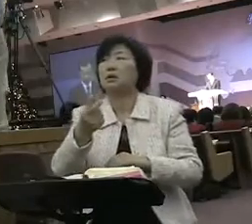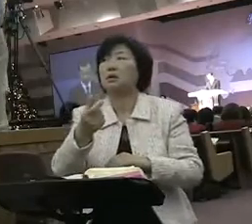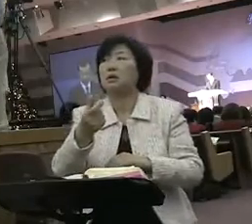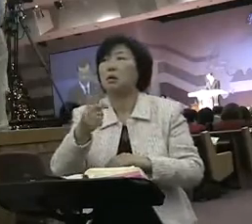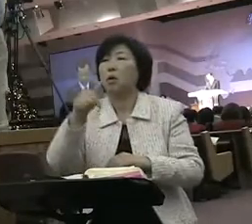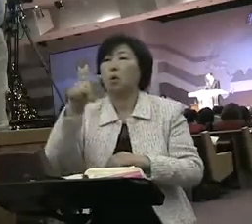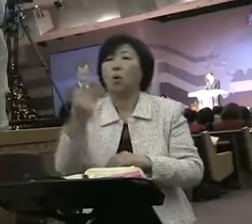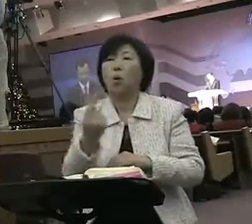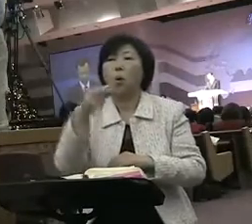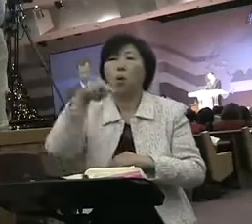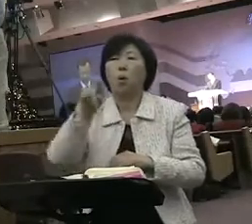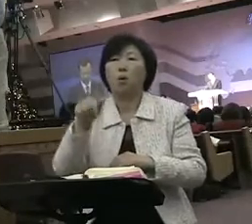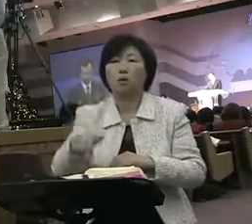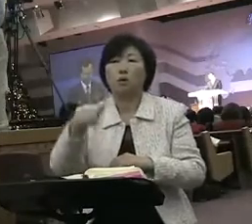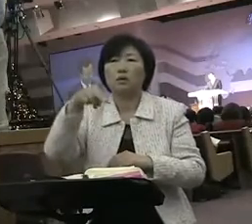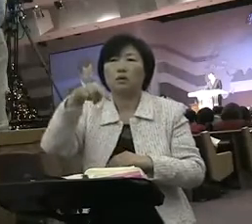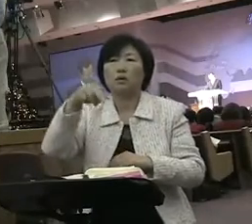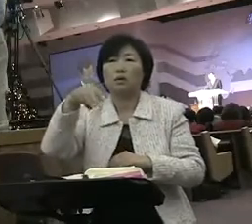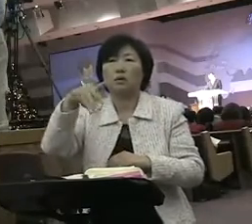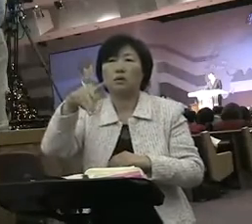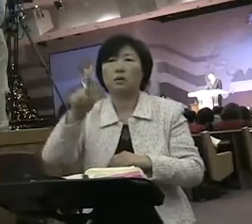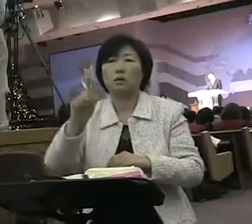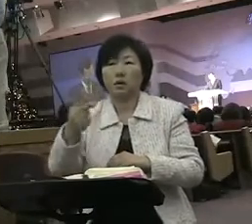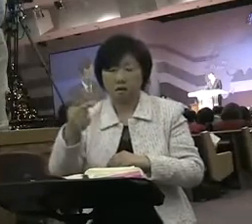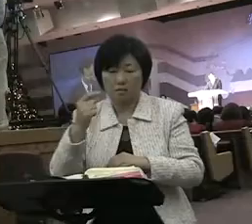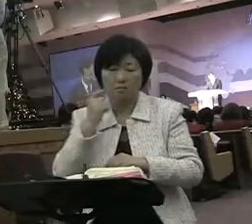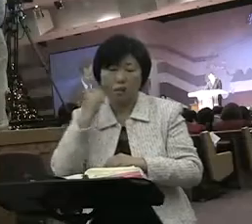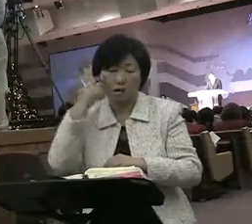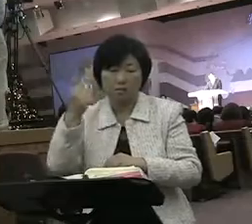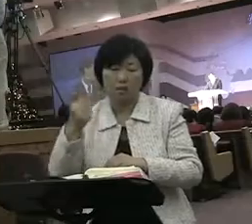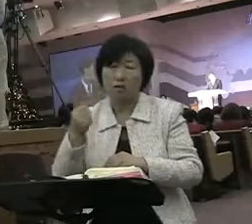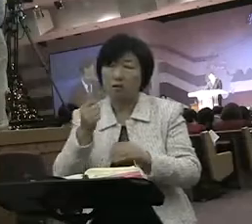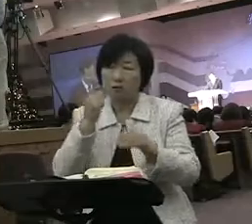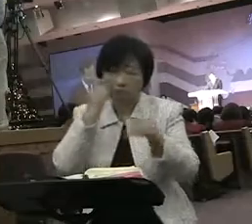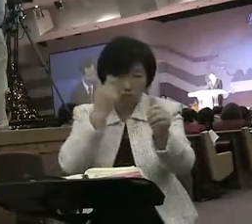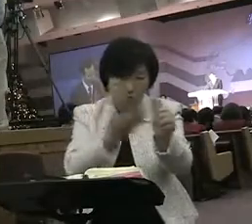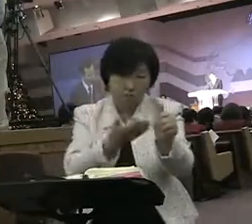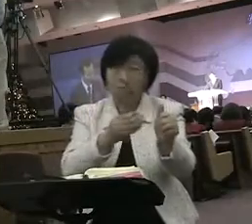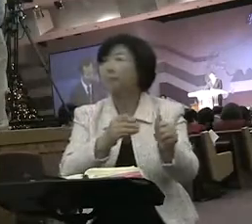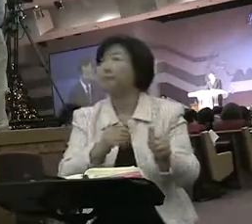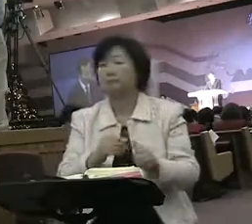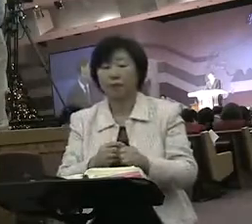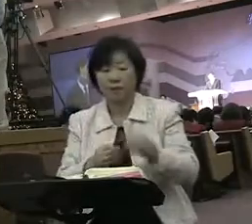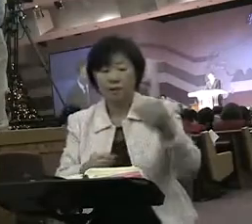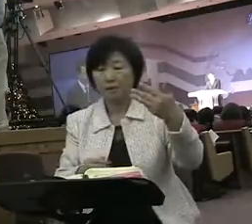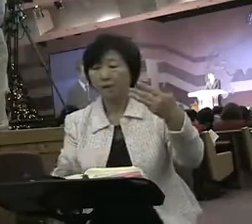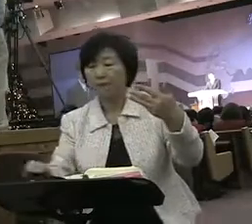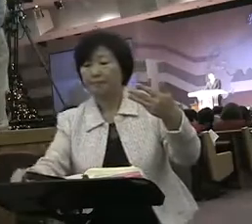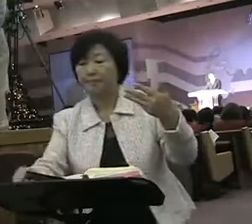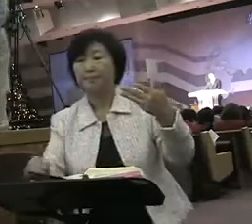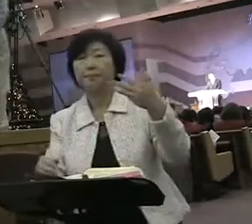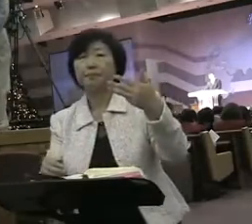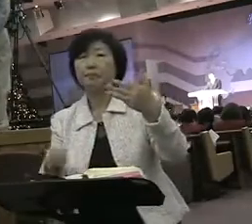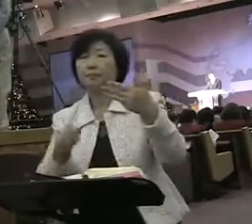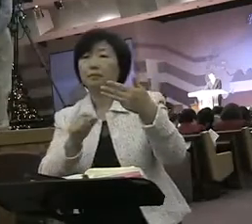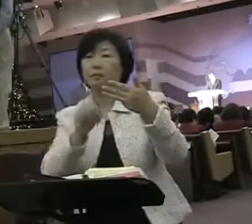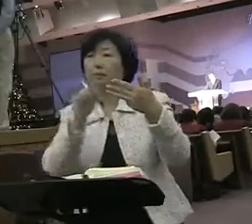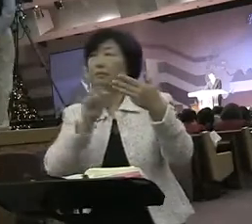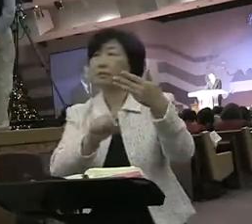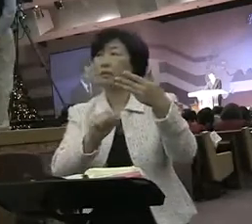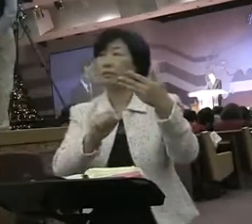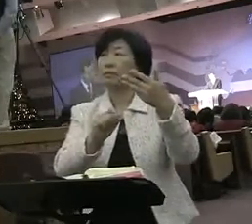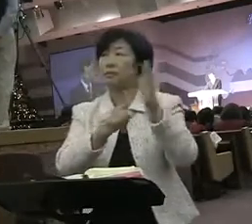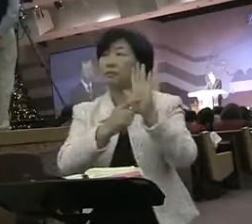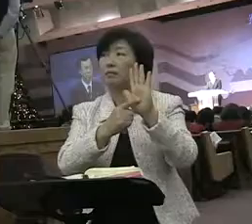고석찬 목사님께 해주시면 되겠습니다. 여러분 8번을 보시면은 그 광고